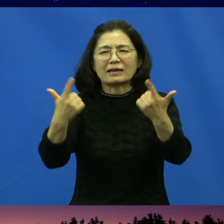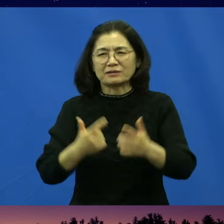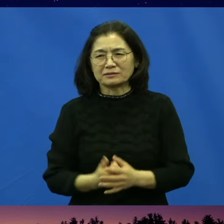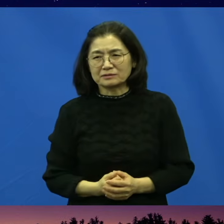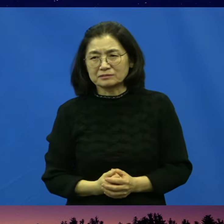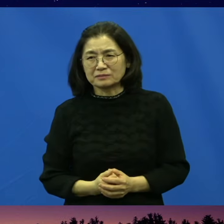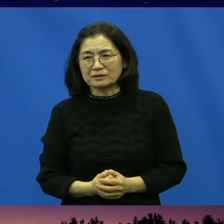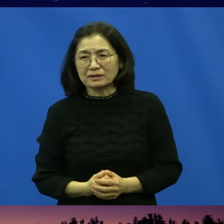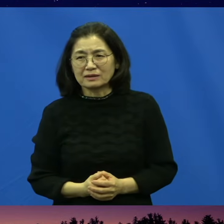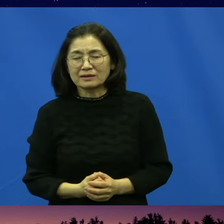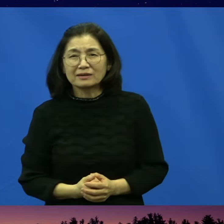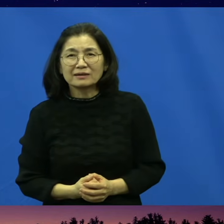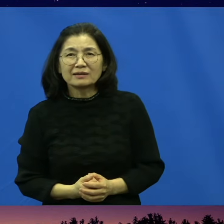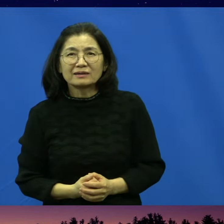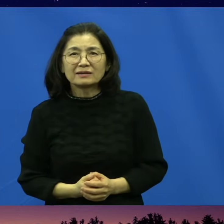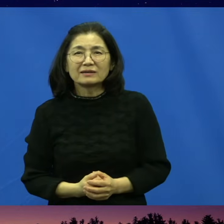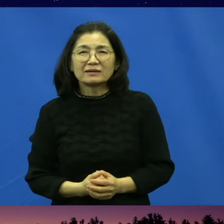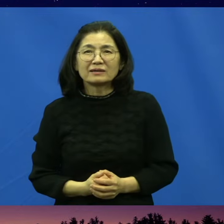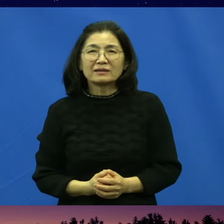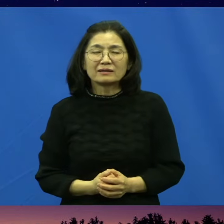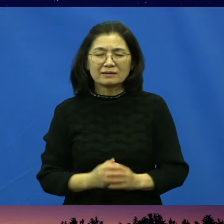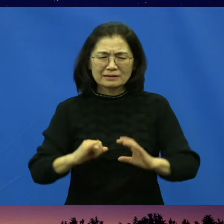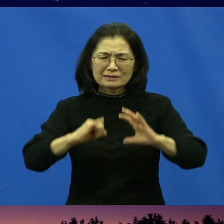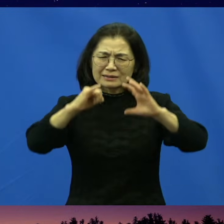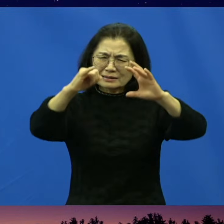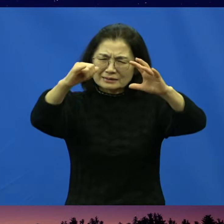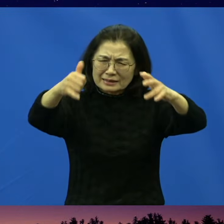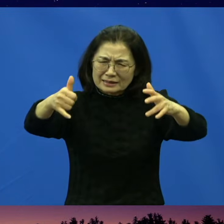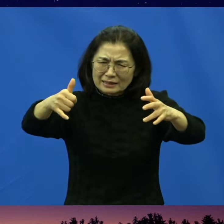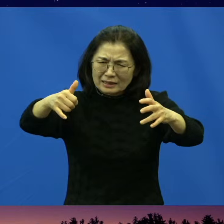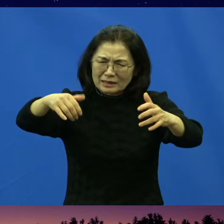비록 여전히 세상 돌아가는 것은 잘 몰라도